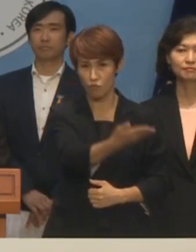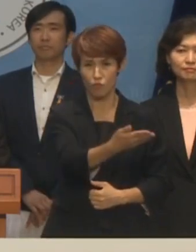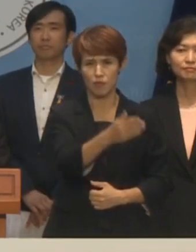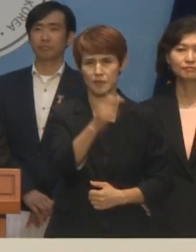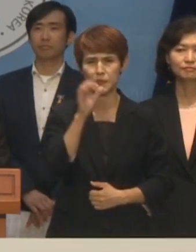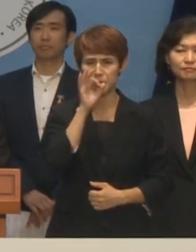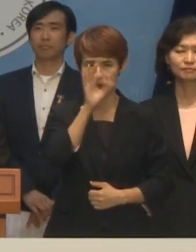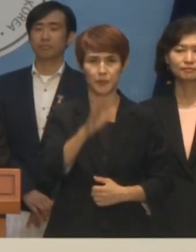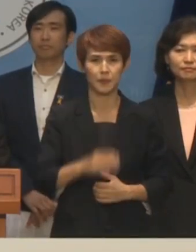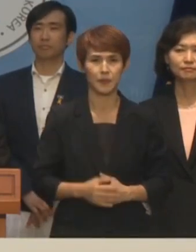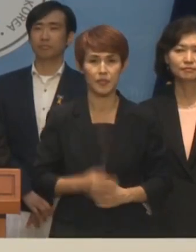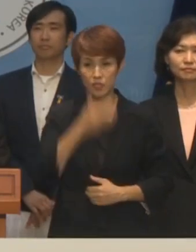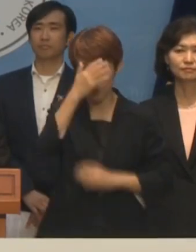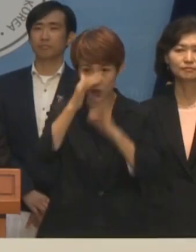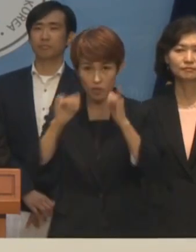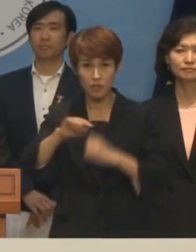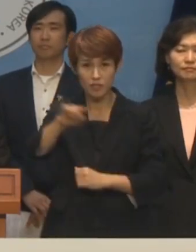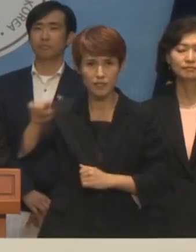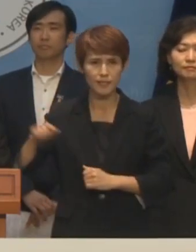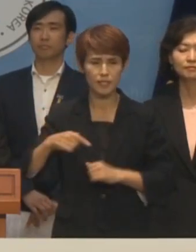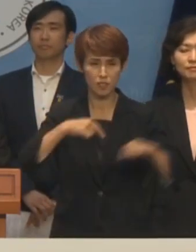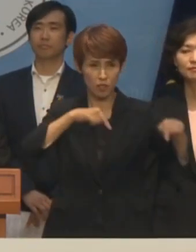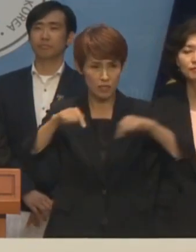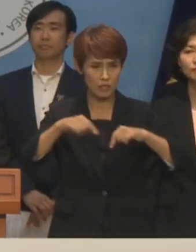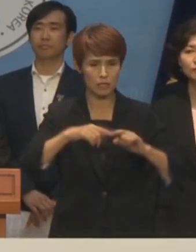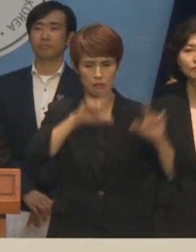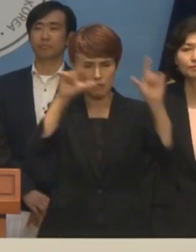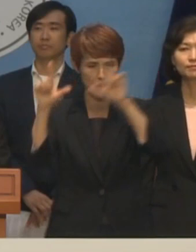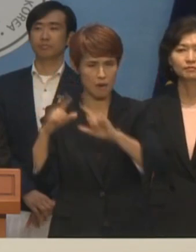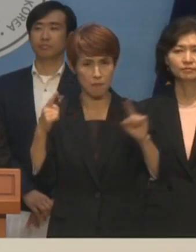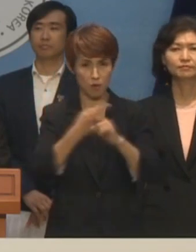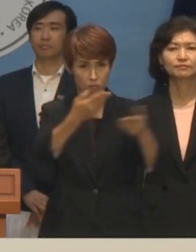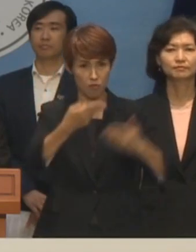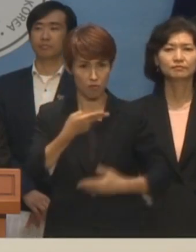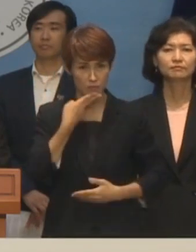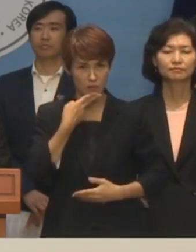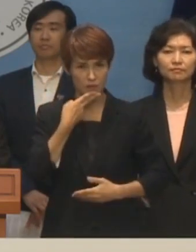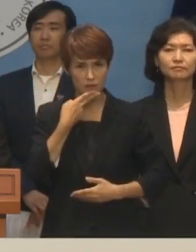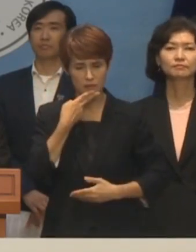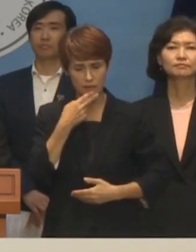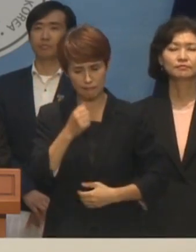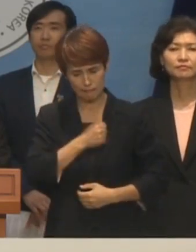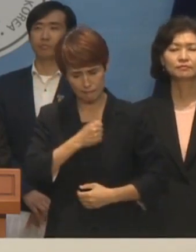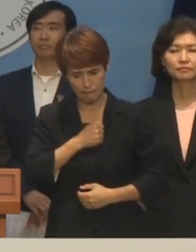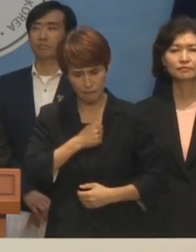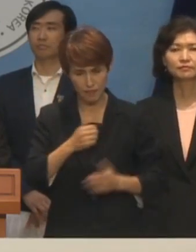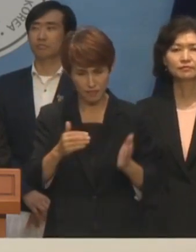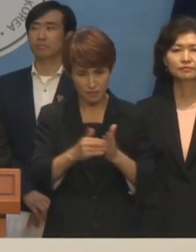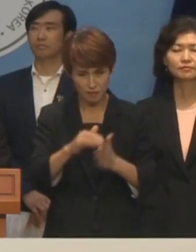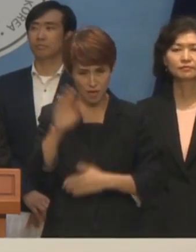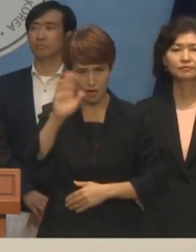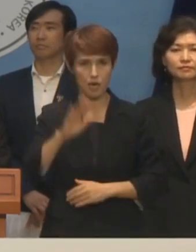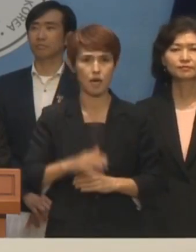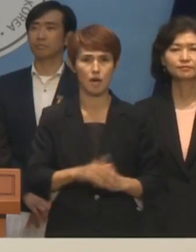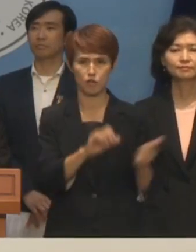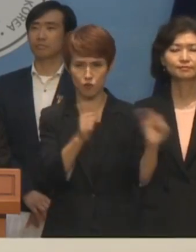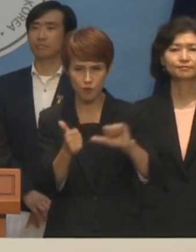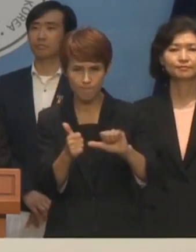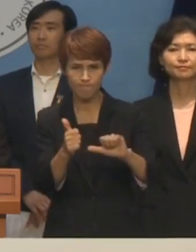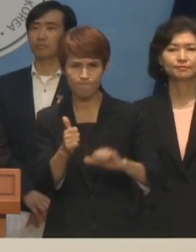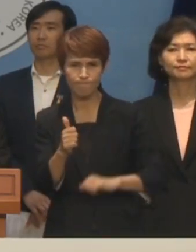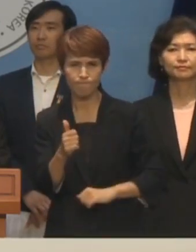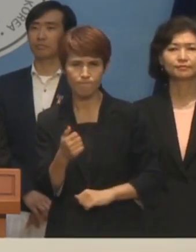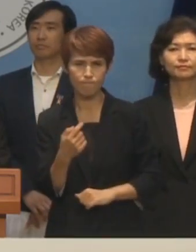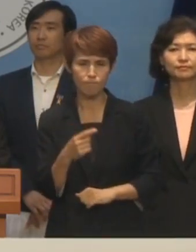우리 청년들은 정치가 내 삶을 바꿔주지 않는다고 냉소만 하고 있지 않을 것입니다. 죽음의 진실을 밝히고 책임자를